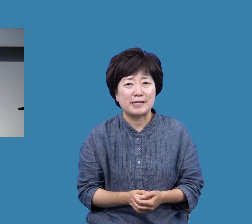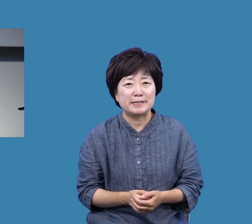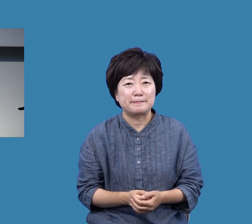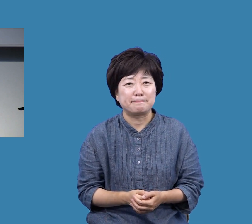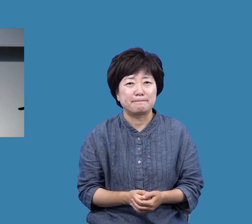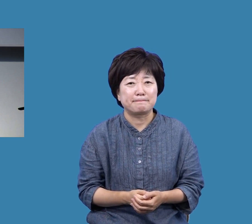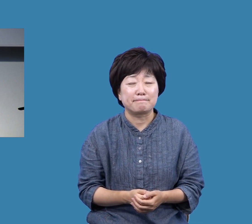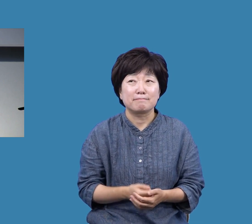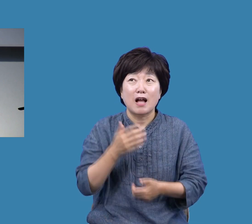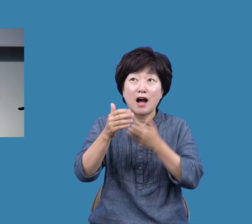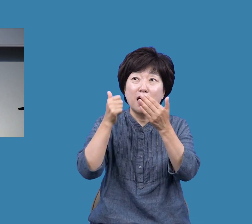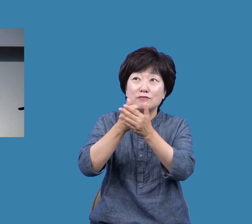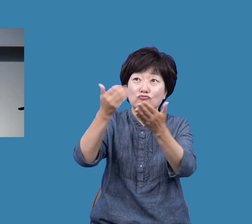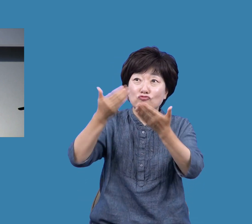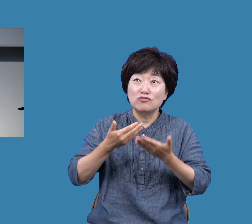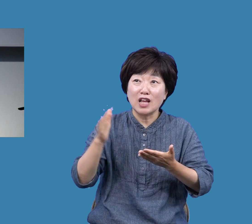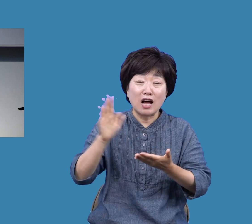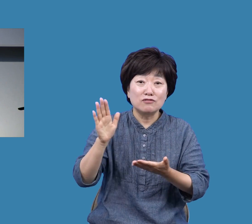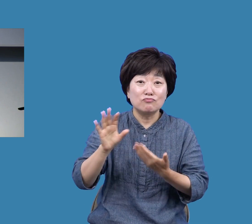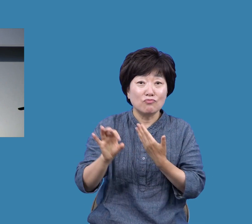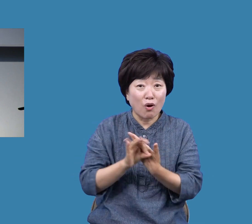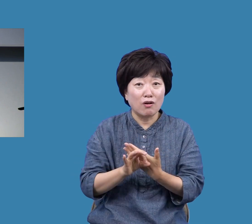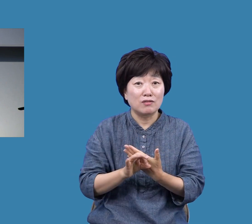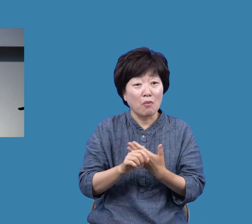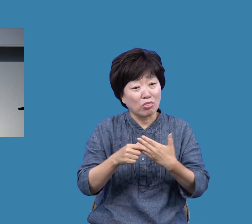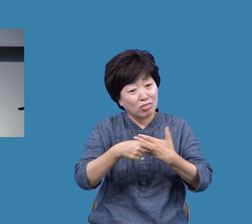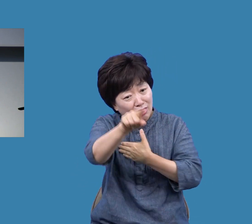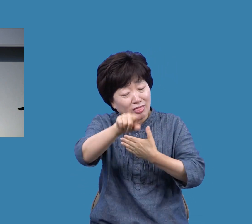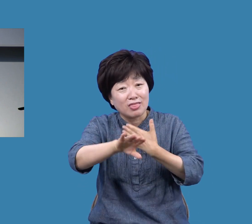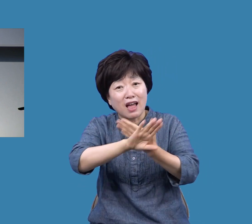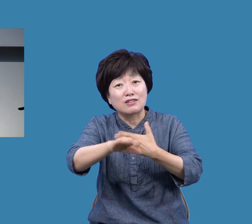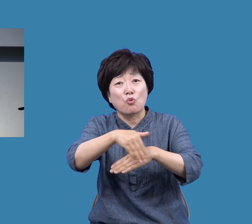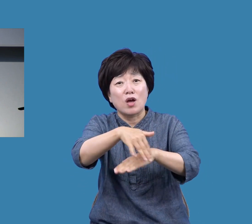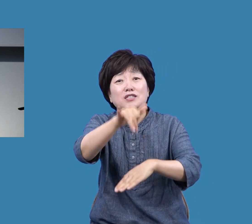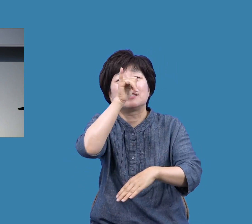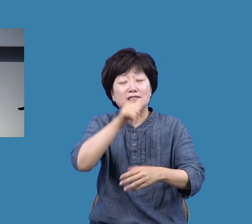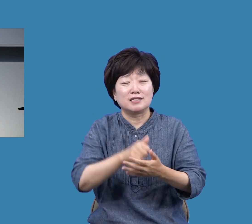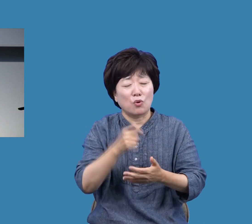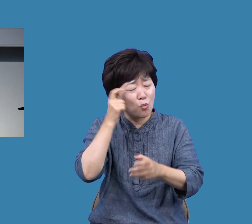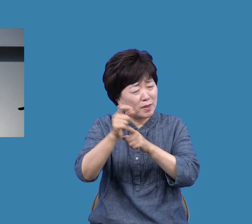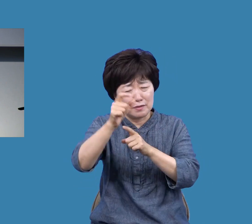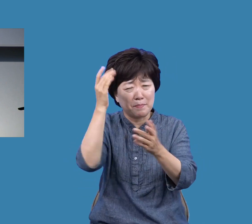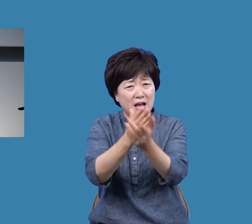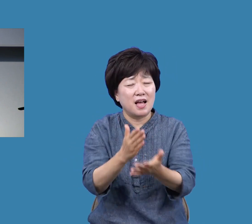언제. 그거 안 주셨으면 하나님 다른 계획이 있으시겠지 뭘 이렇게 고민을 해. 아멘.